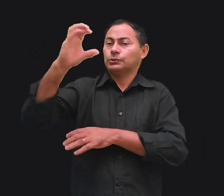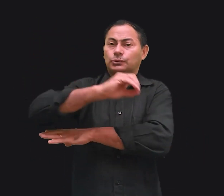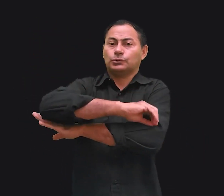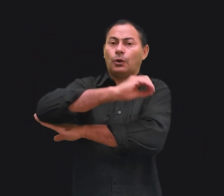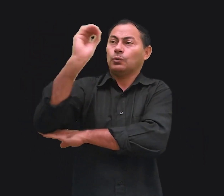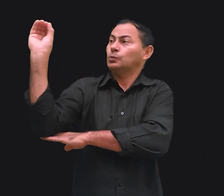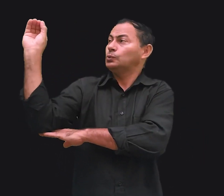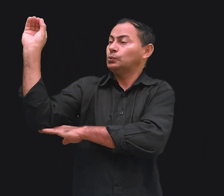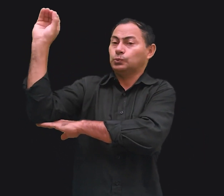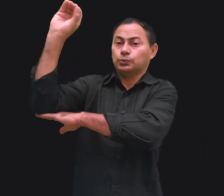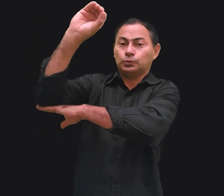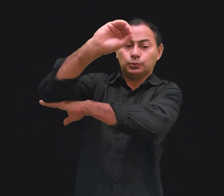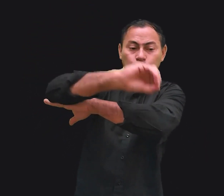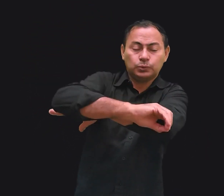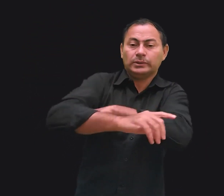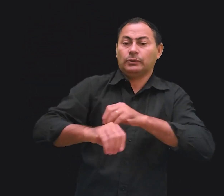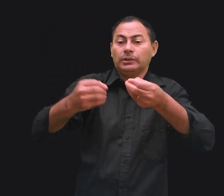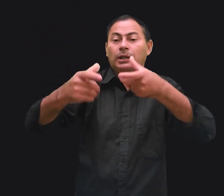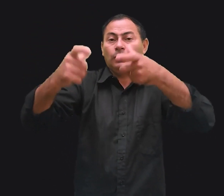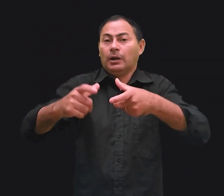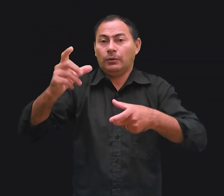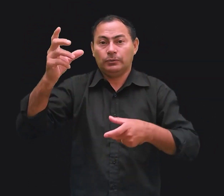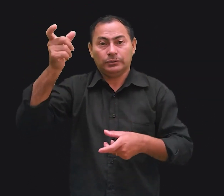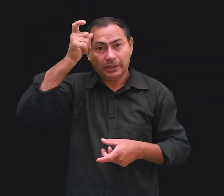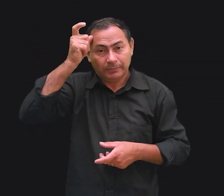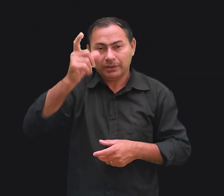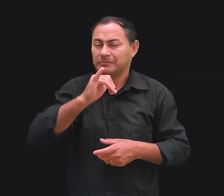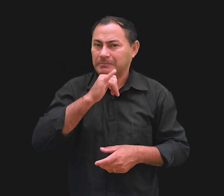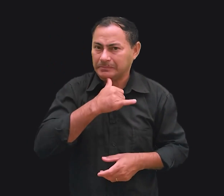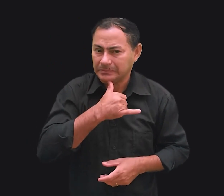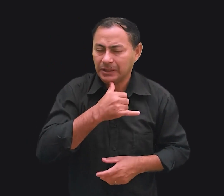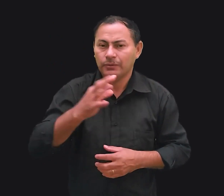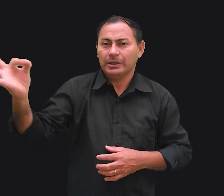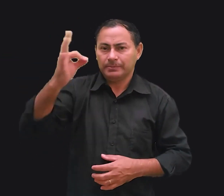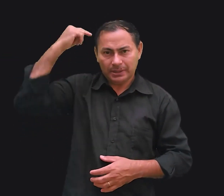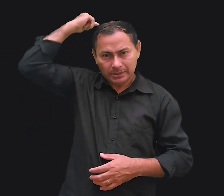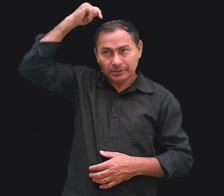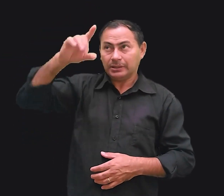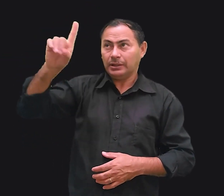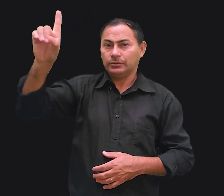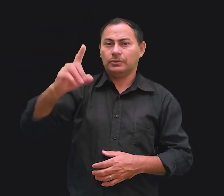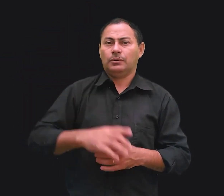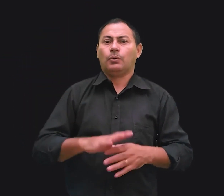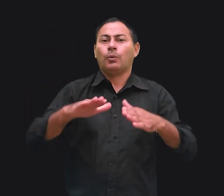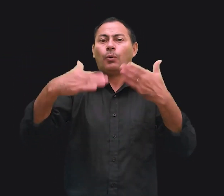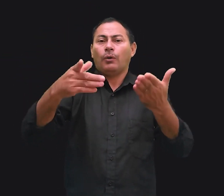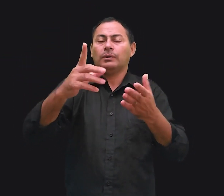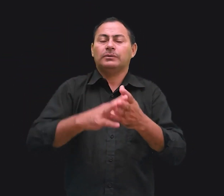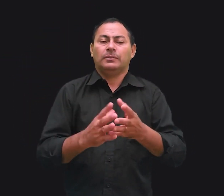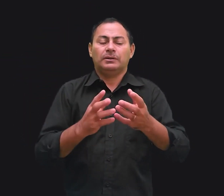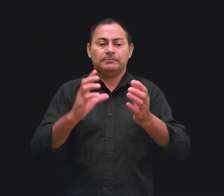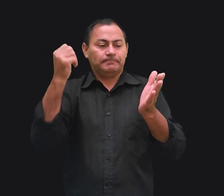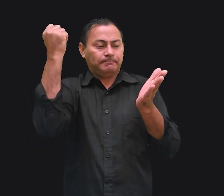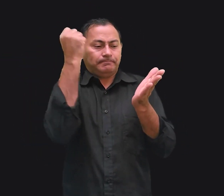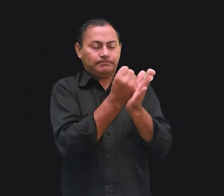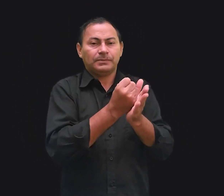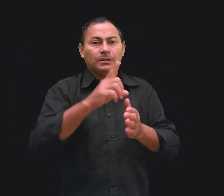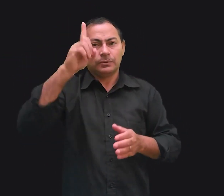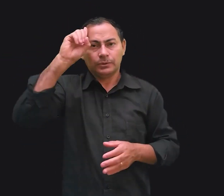se ponha, e não deem lugar ao diabo. Não entristeçam o Espírito Santo de Deus, com o qual vocês foram selados para o